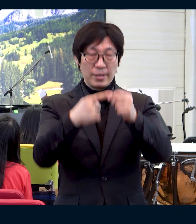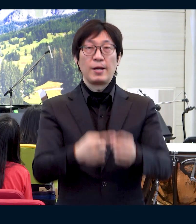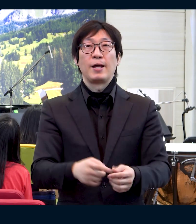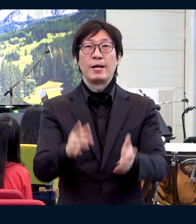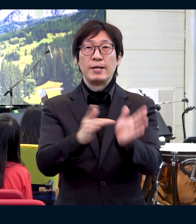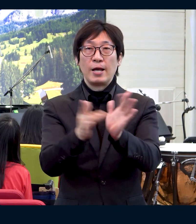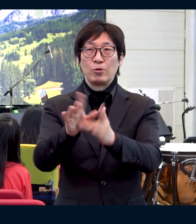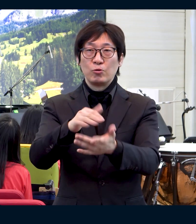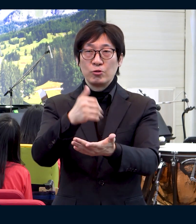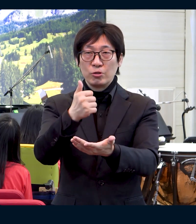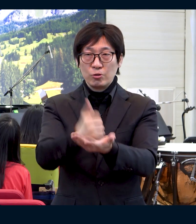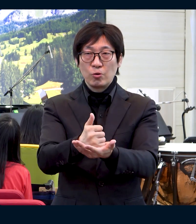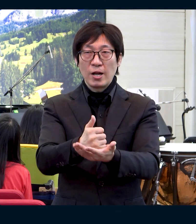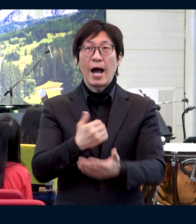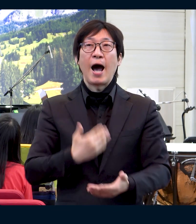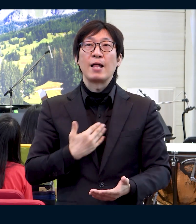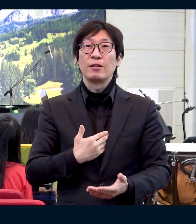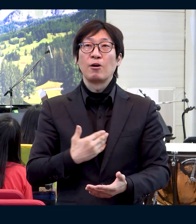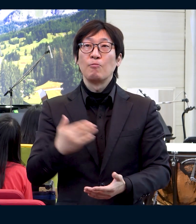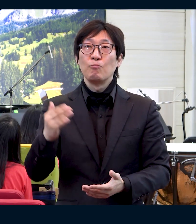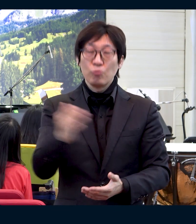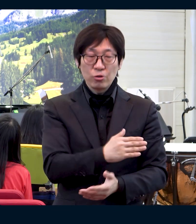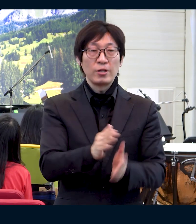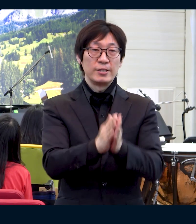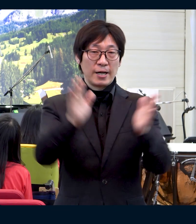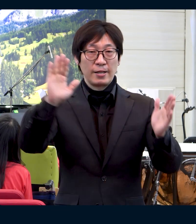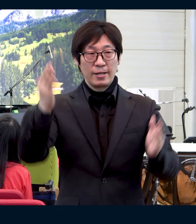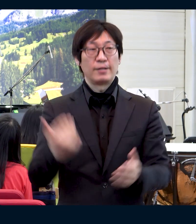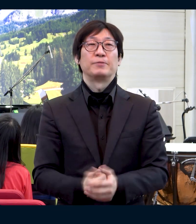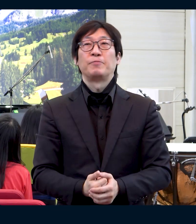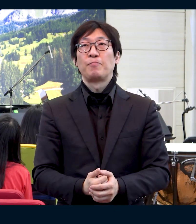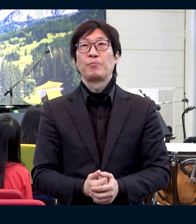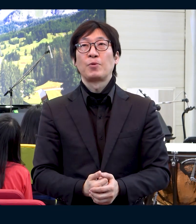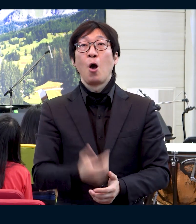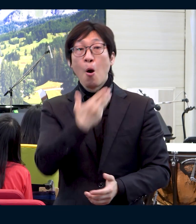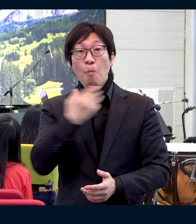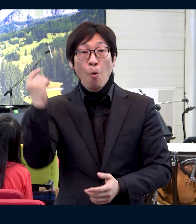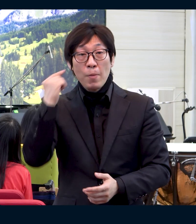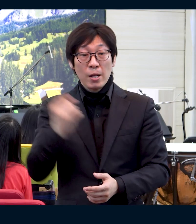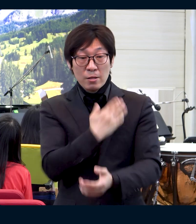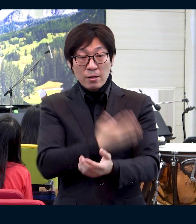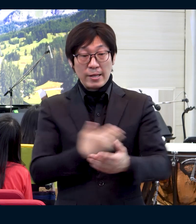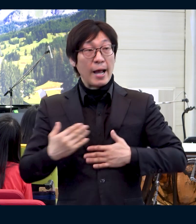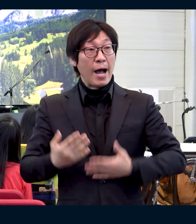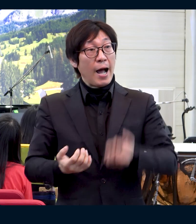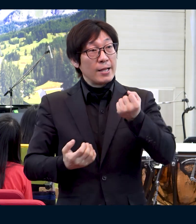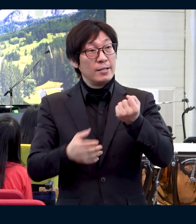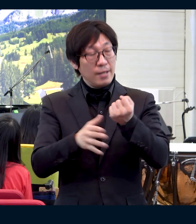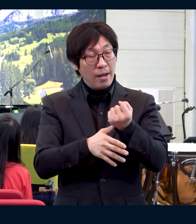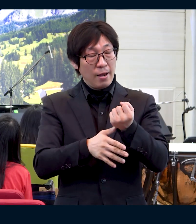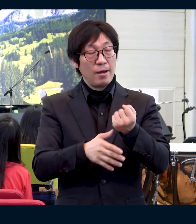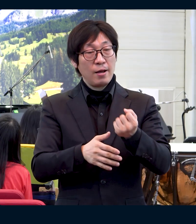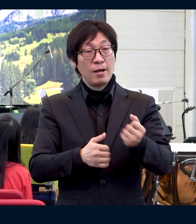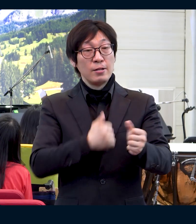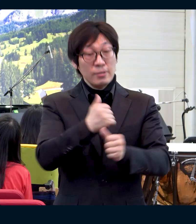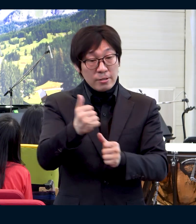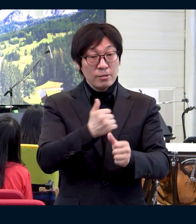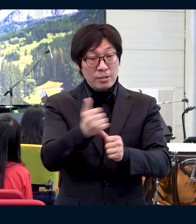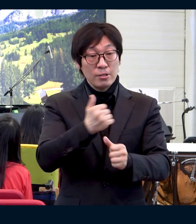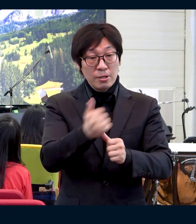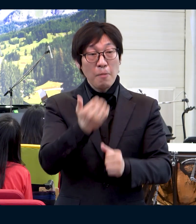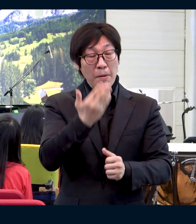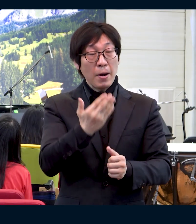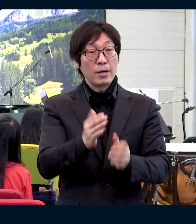예수 그리스도를 아는 것에서부터 시작합니다. 우리가 복음의 능력이 우리 안에 있을 때 우리에게는 승리의, 이김의